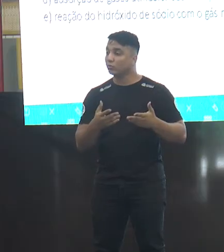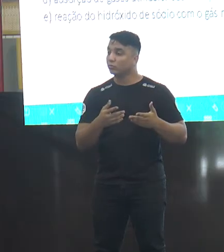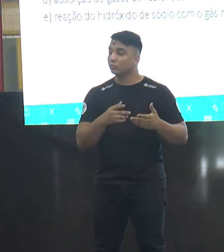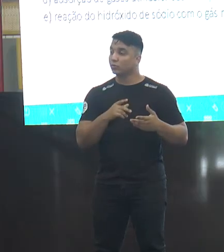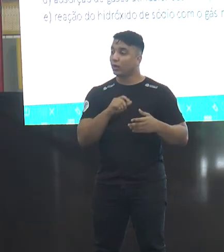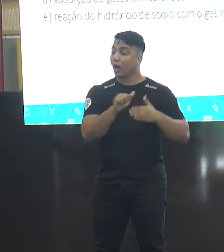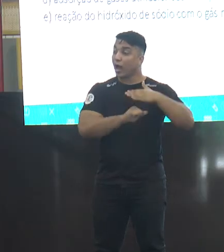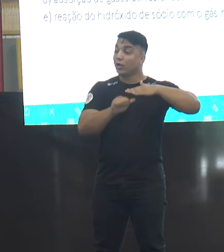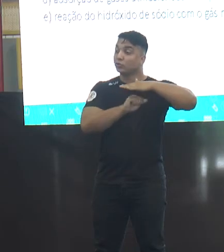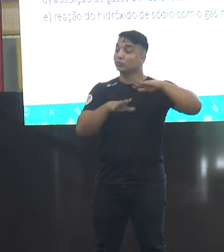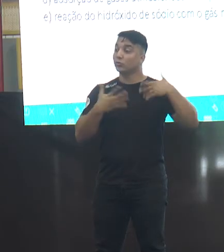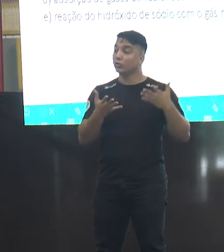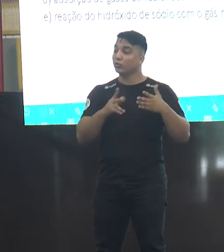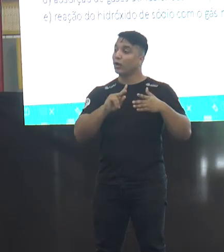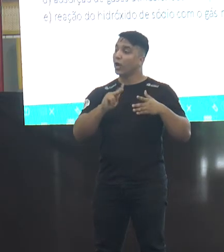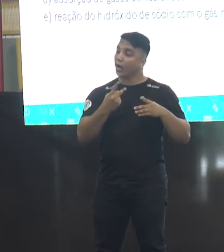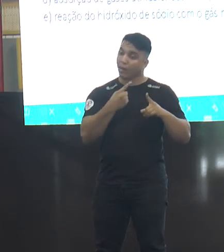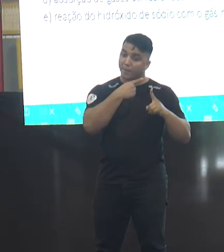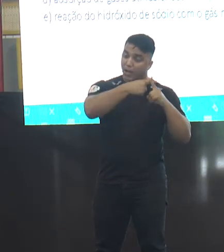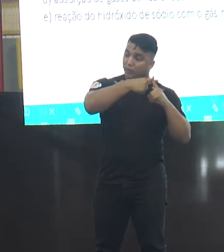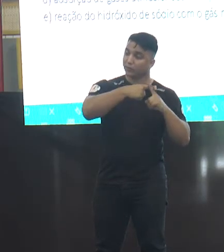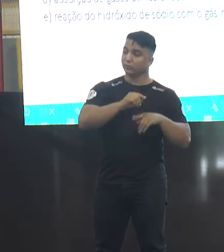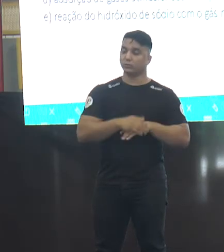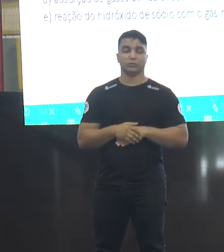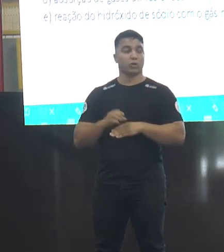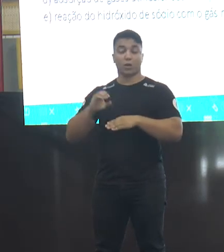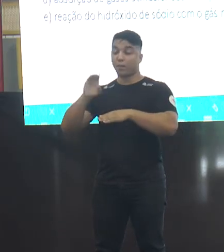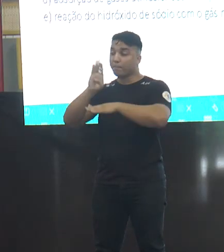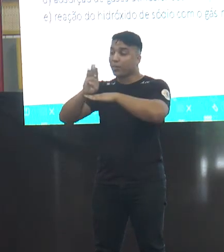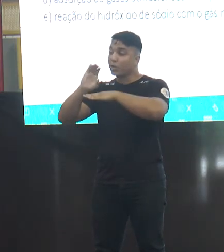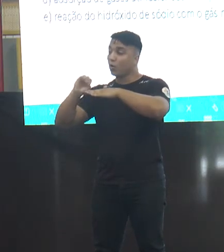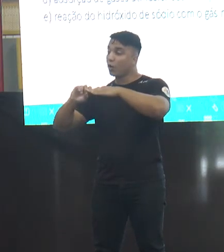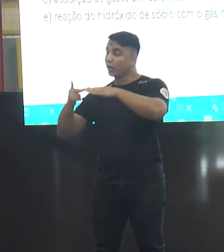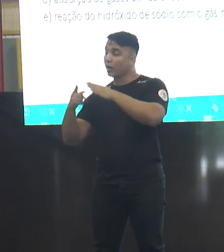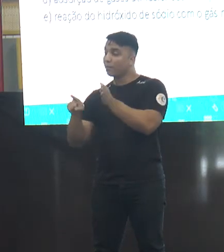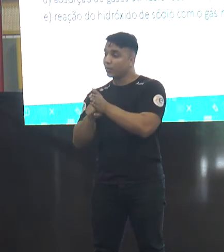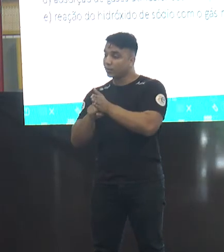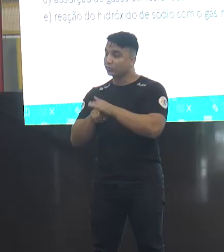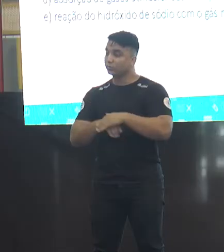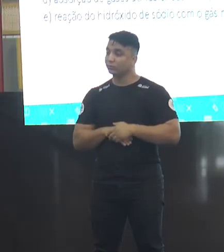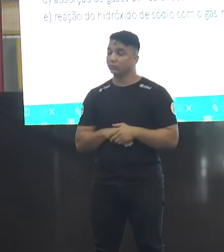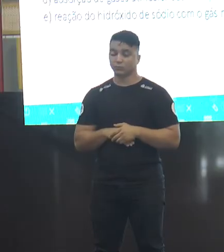Base libera H+, ou H-? Ácido mais base dá...